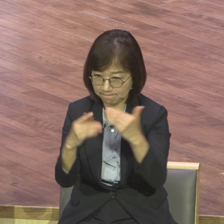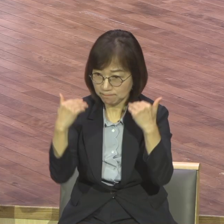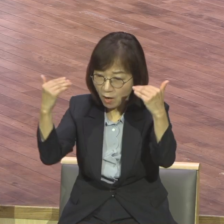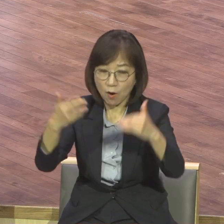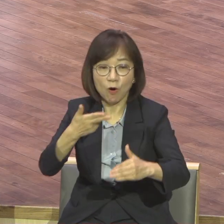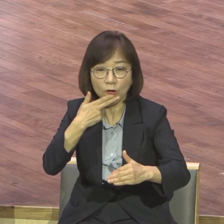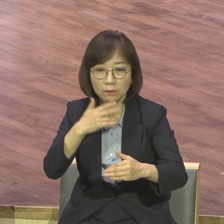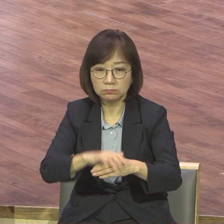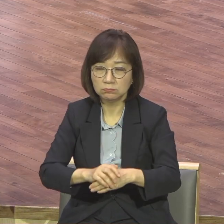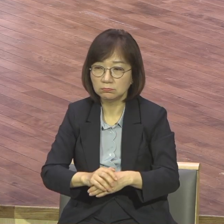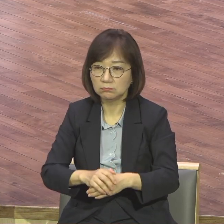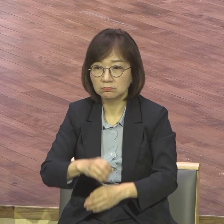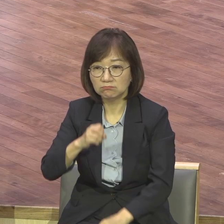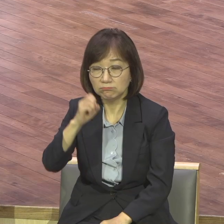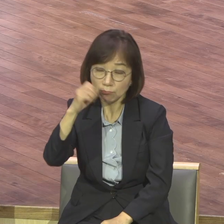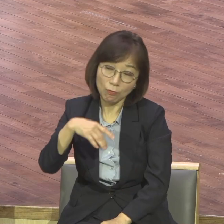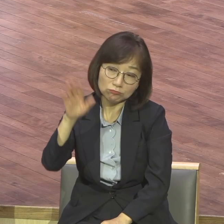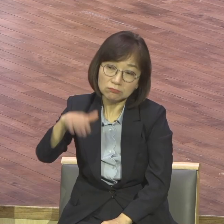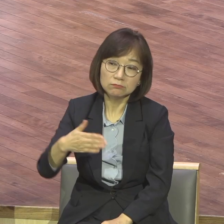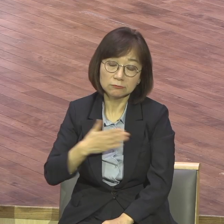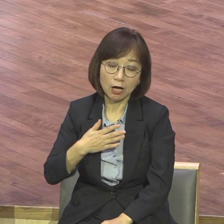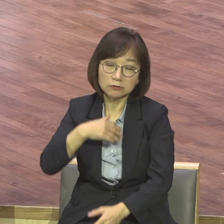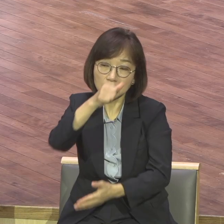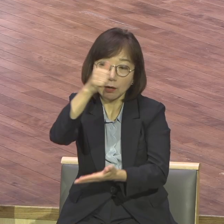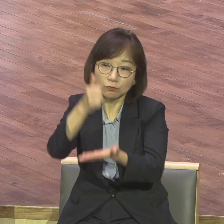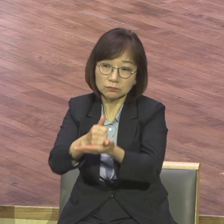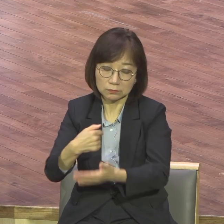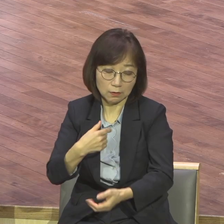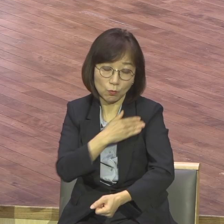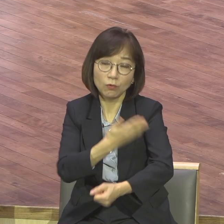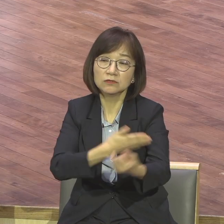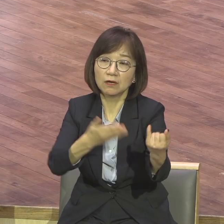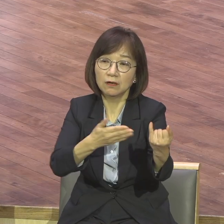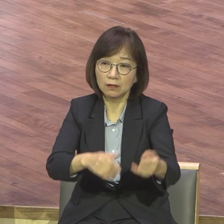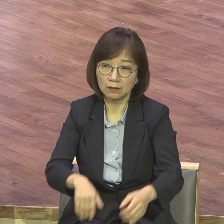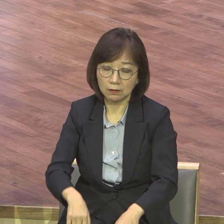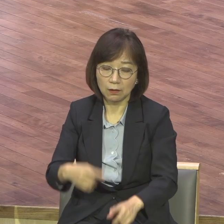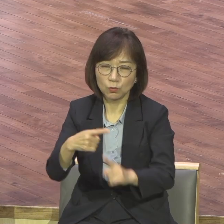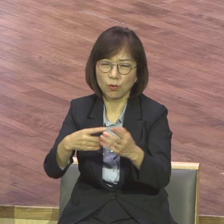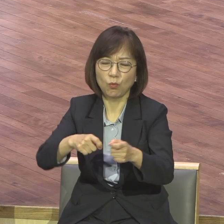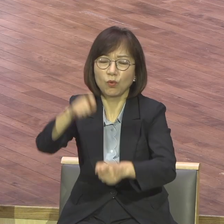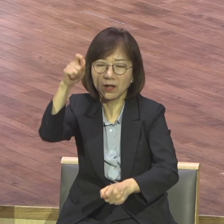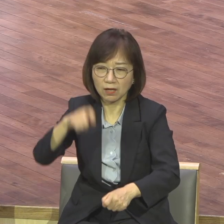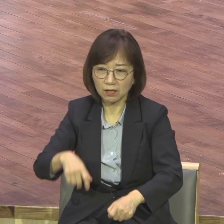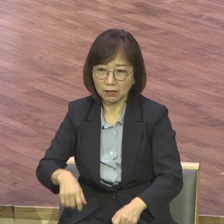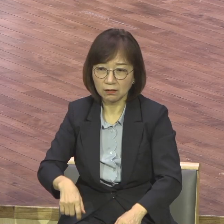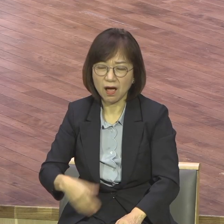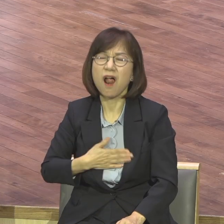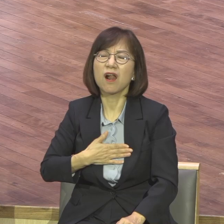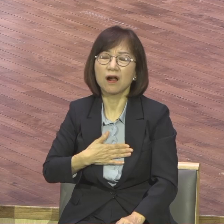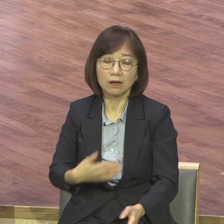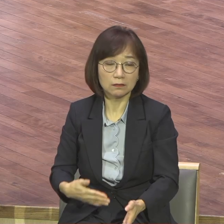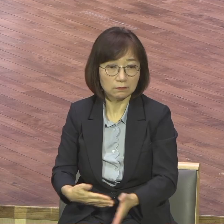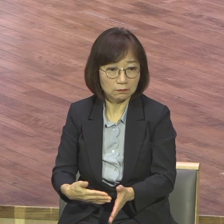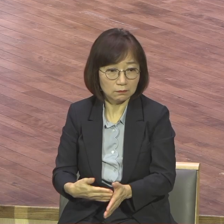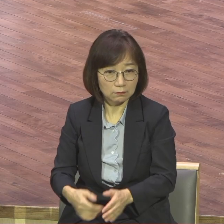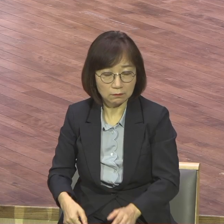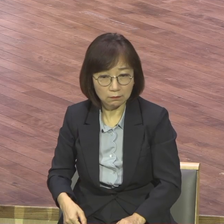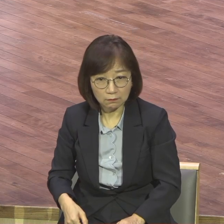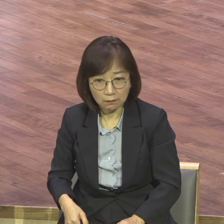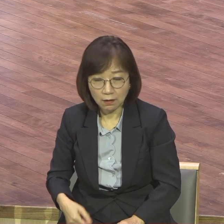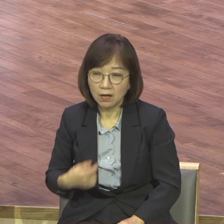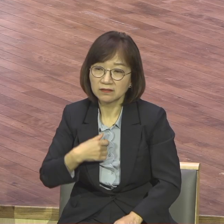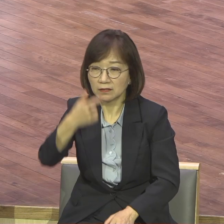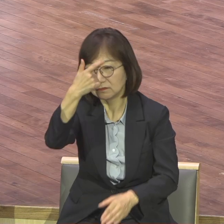계속 속고만 있는 겁니다. 나 교회 다니는 내 장로인데 내 권사인데 나 집사인데 나 모태신앙인데 나 교회 한